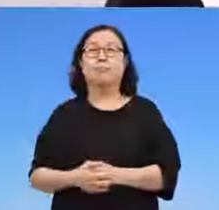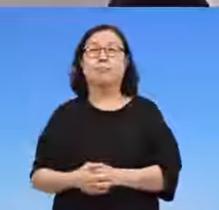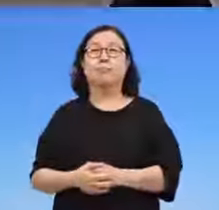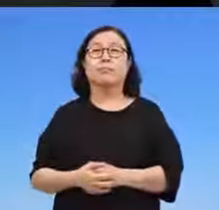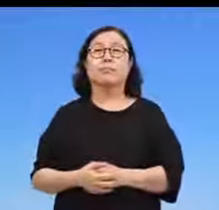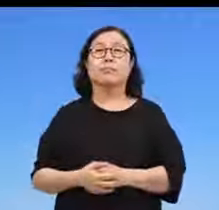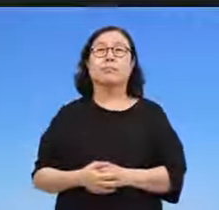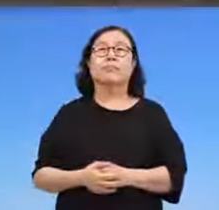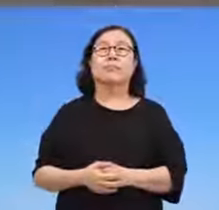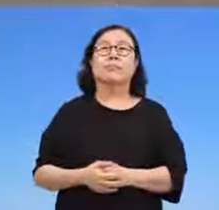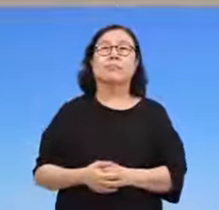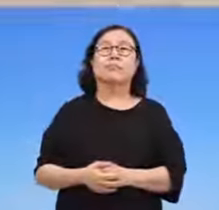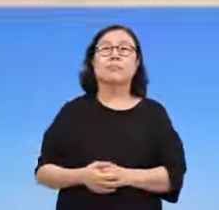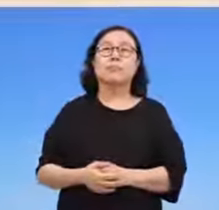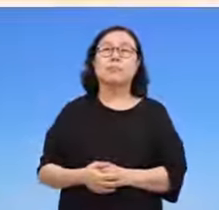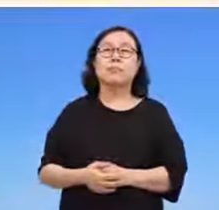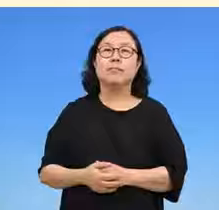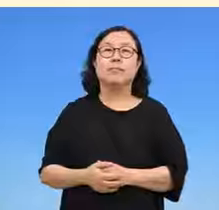개요요.